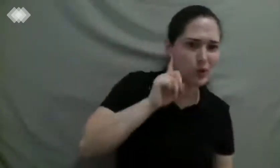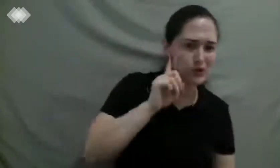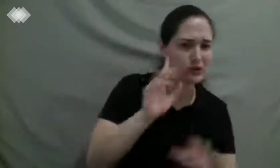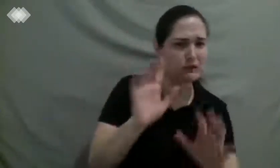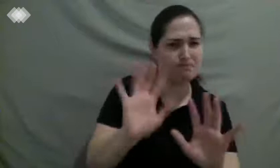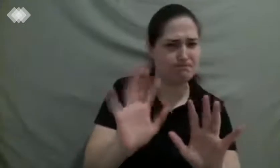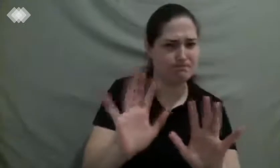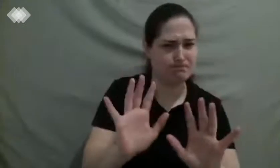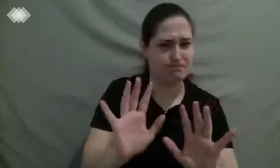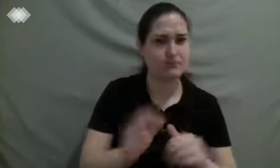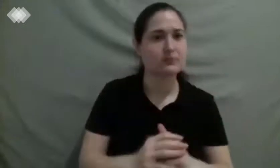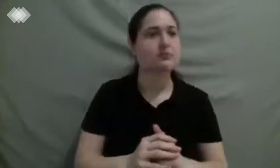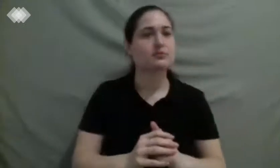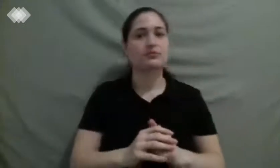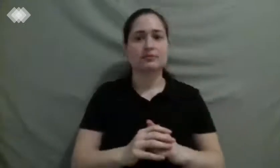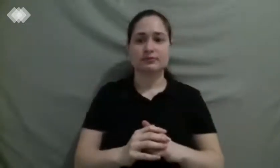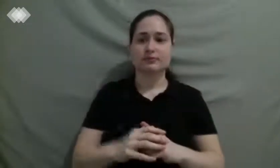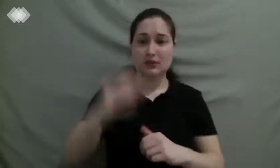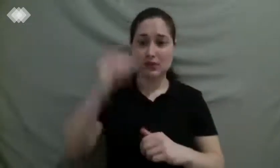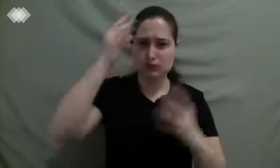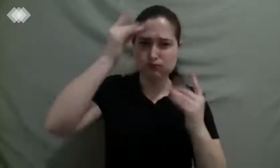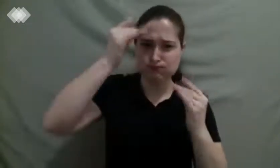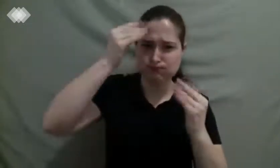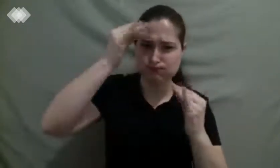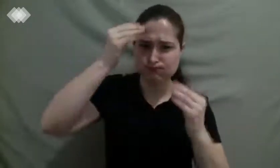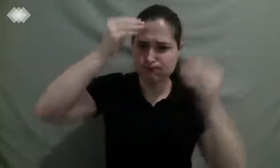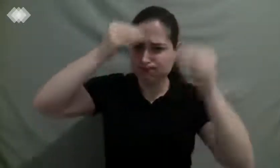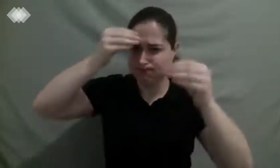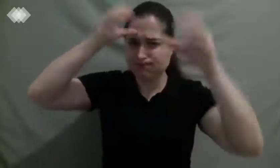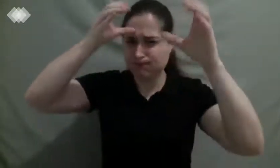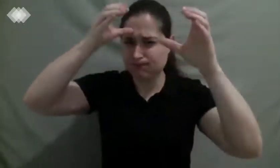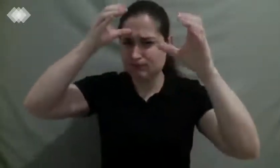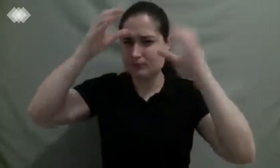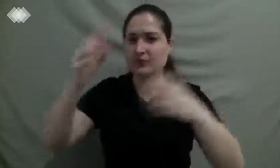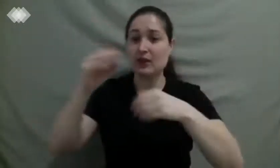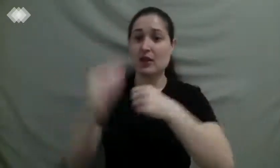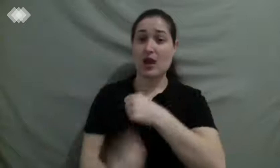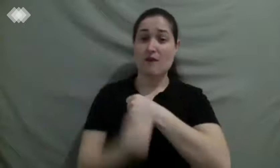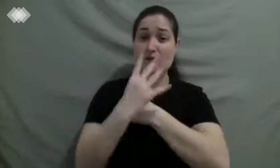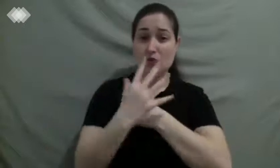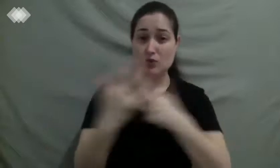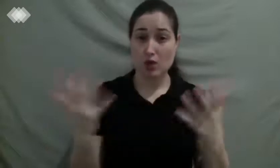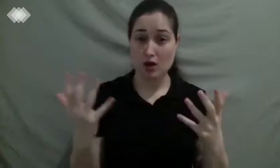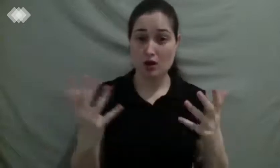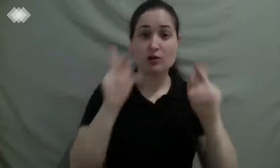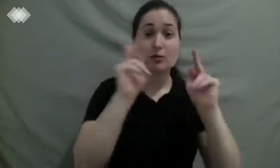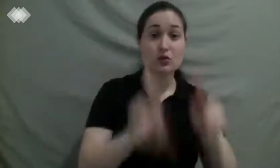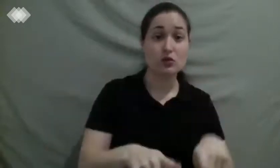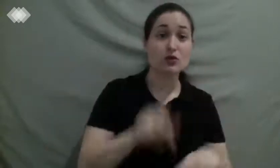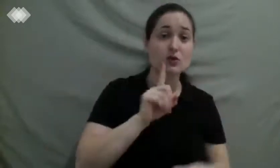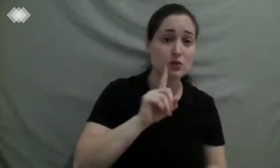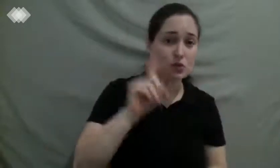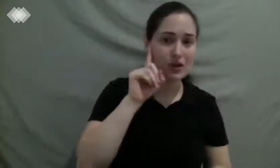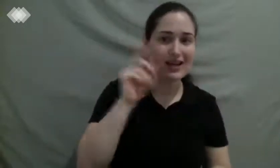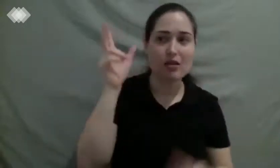como resultado, sino más bien porque si el niño con una discapacidad auditiva no tiene las